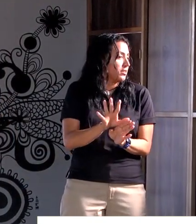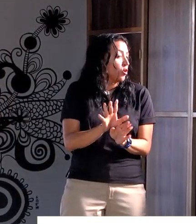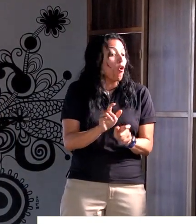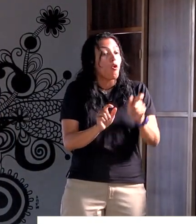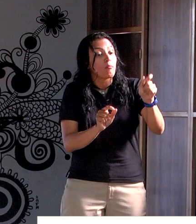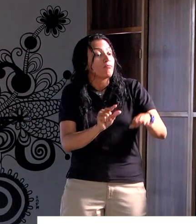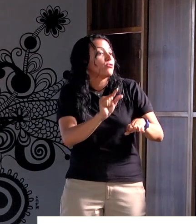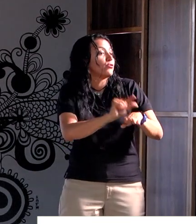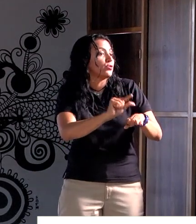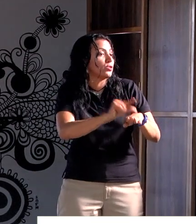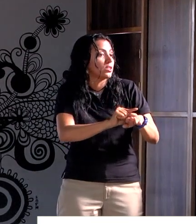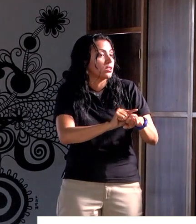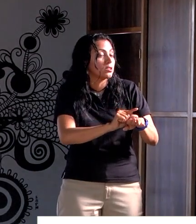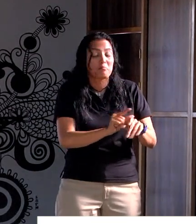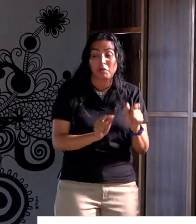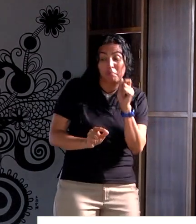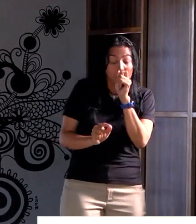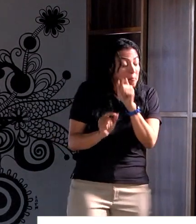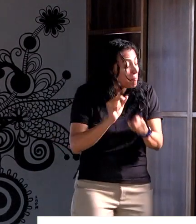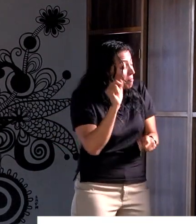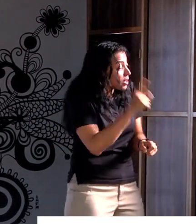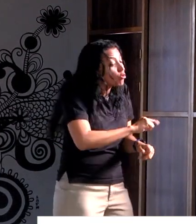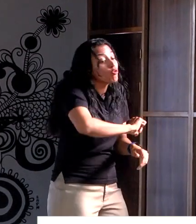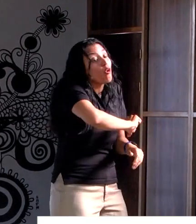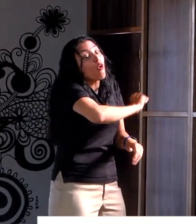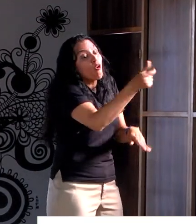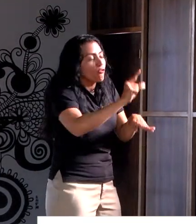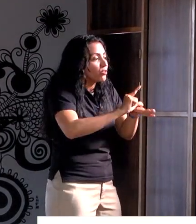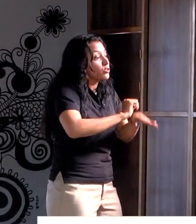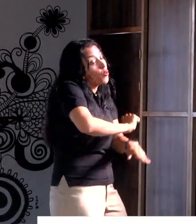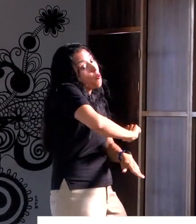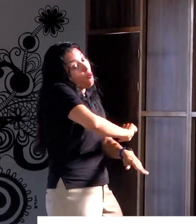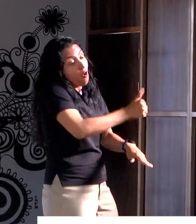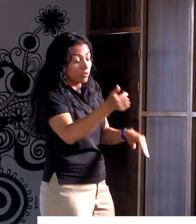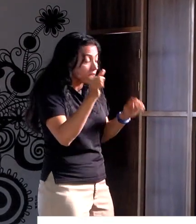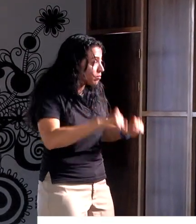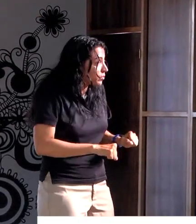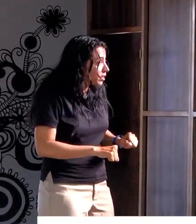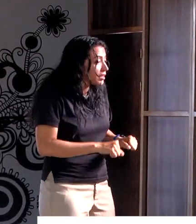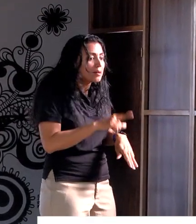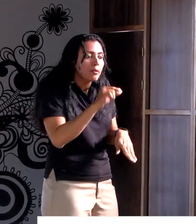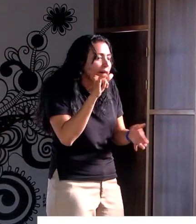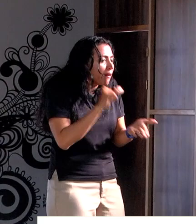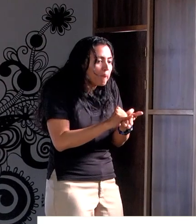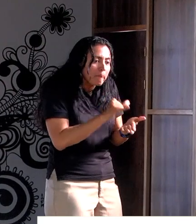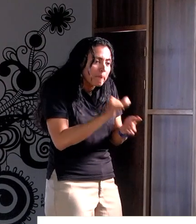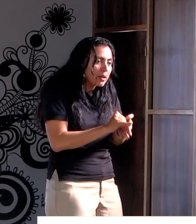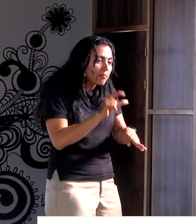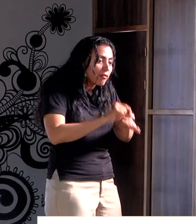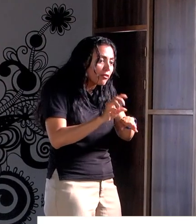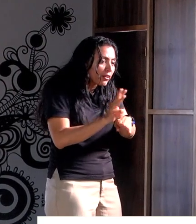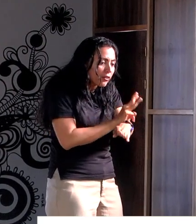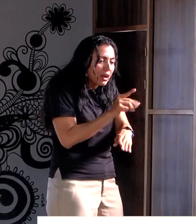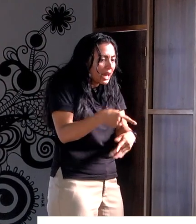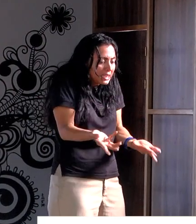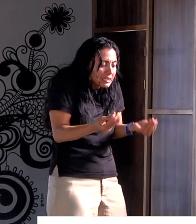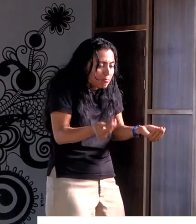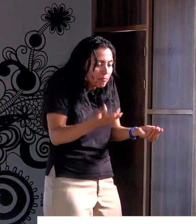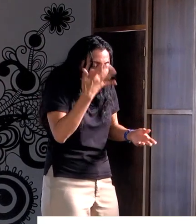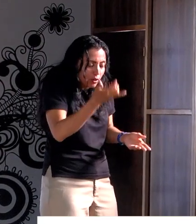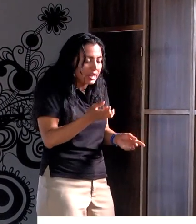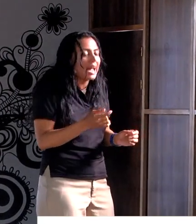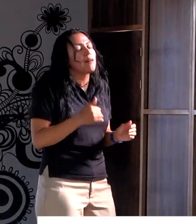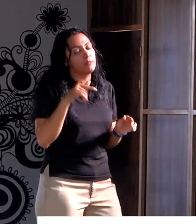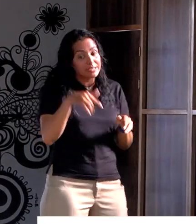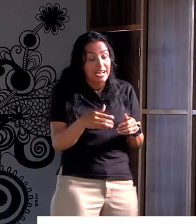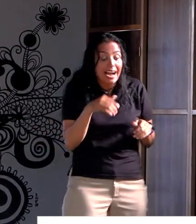igual para este año ya contamos con todo el equipo, como se ha venido demostrando desde el 15 de enero. Desde